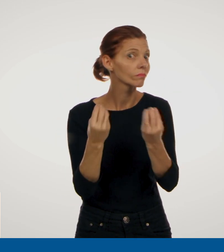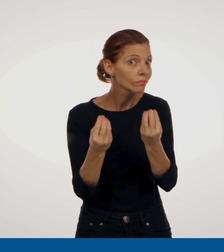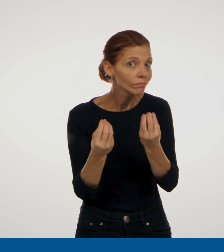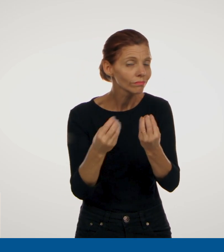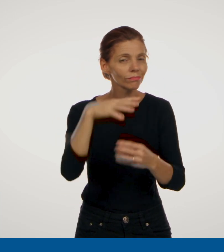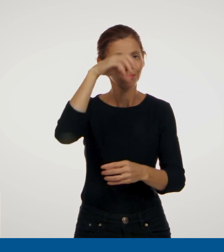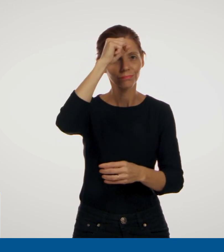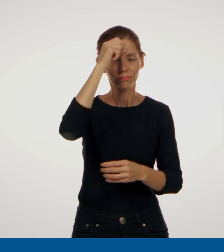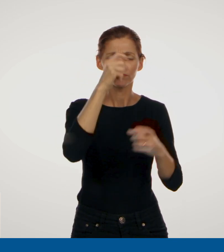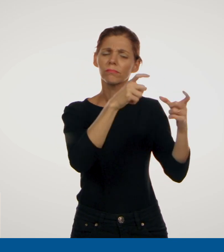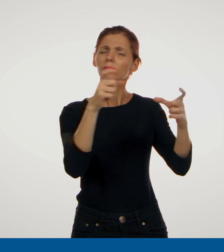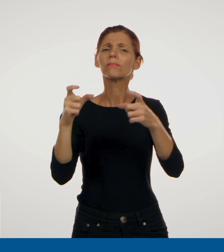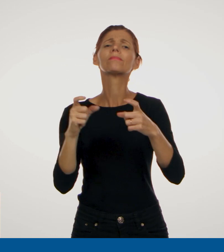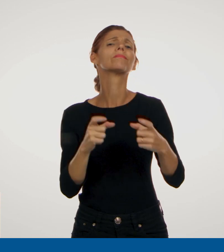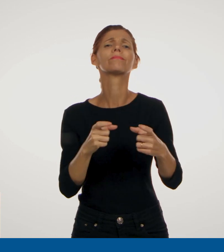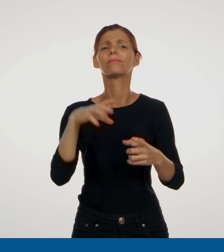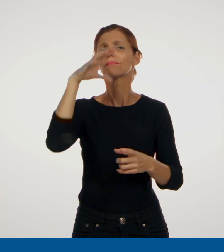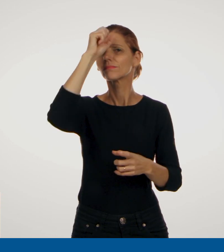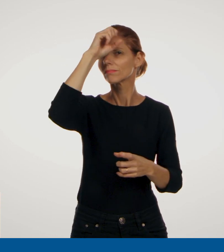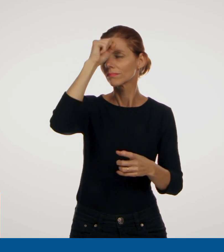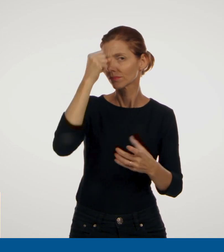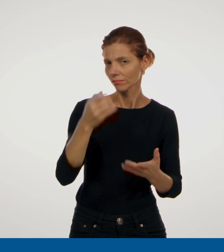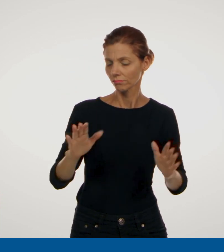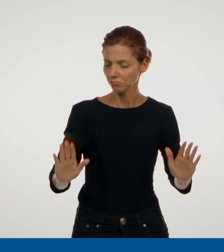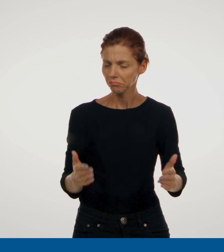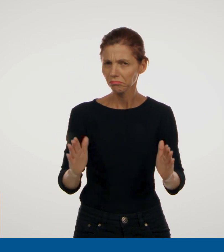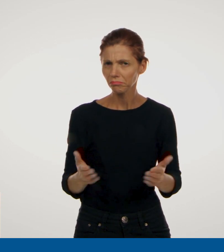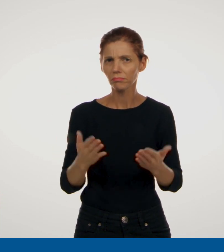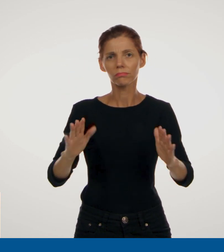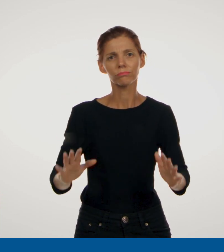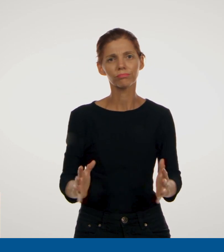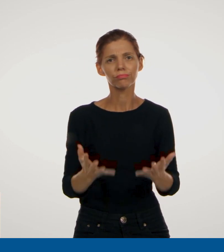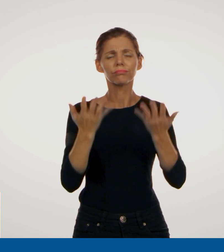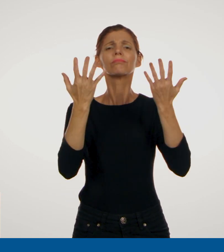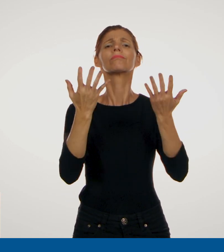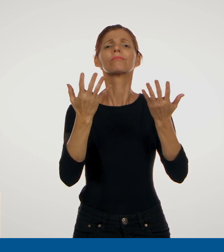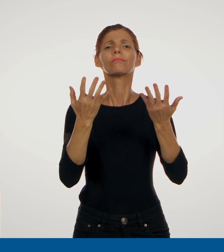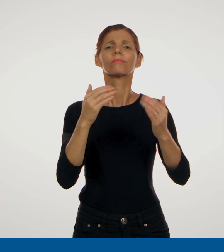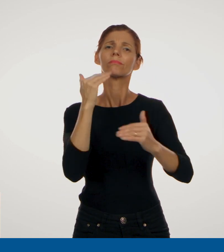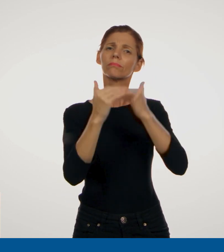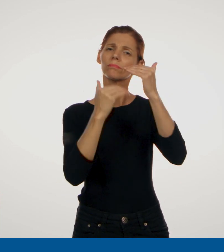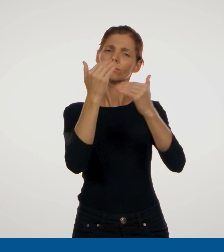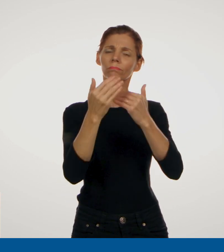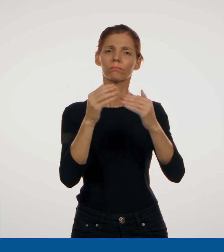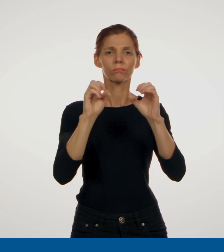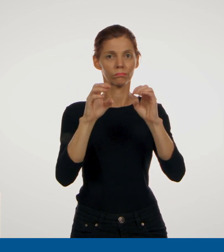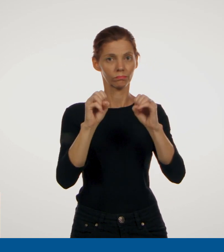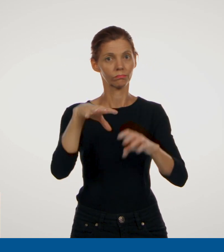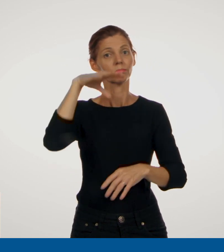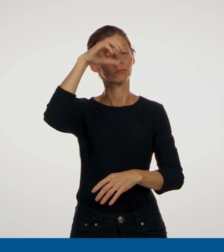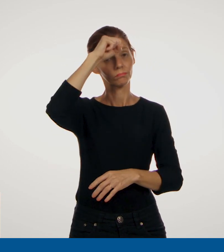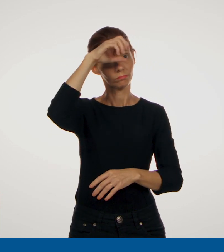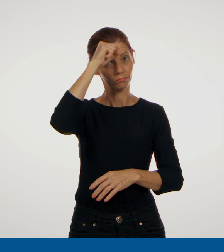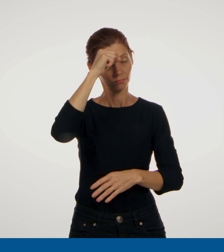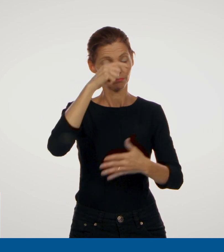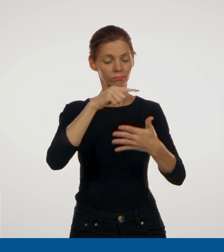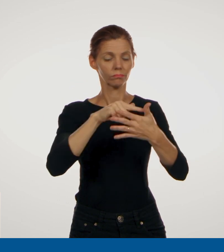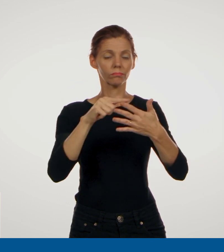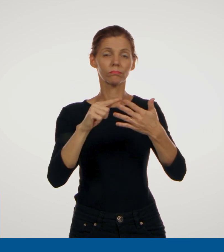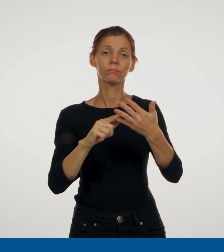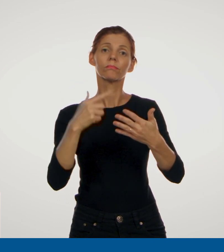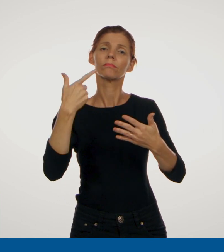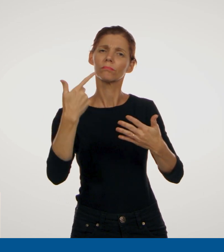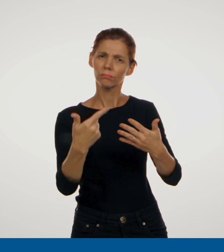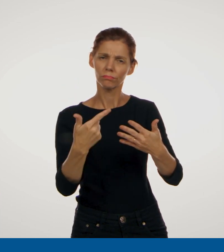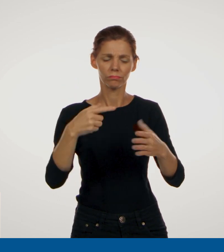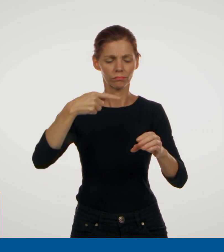como aprendemos, tipos e ambientes de aprendizagem, motivação e incentivo no processo de ensino e aprendizagem. No tópico